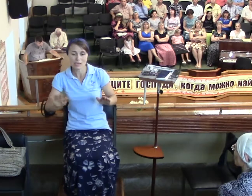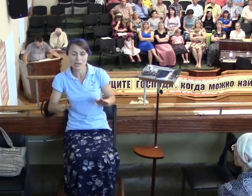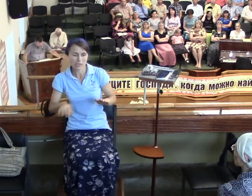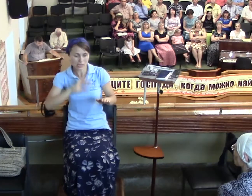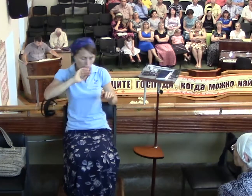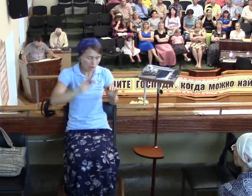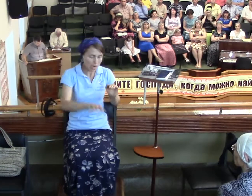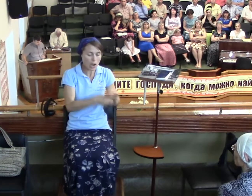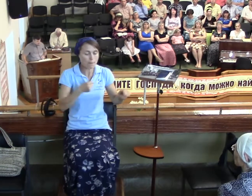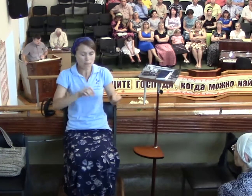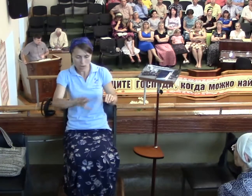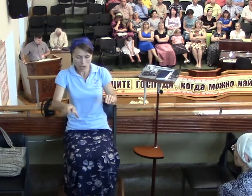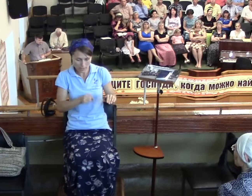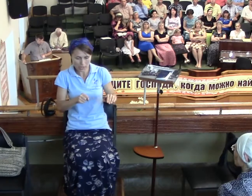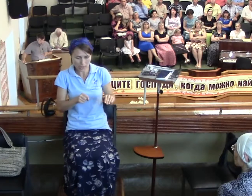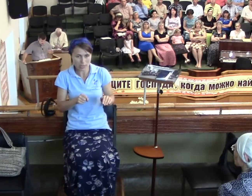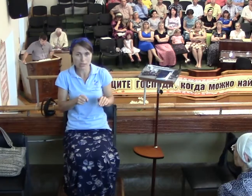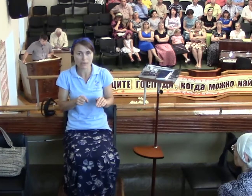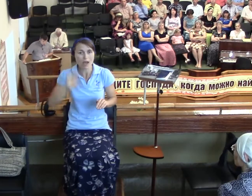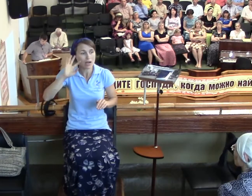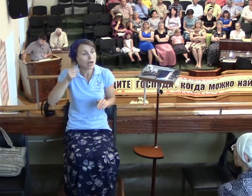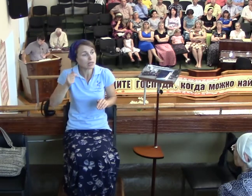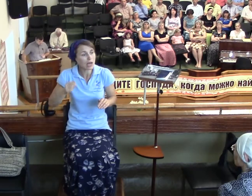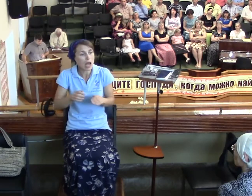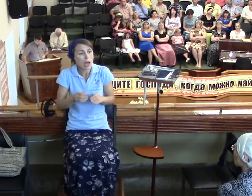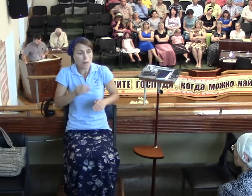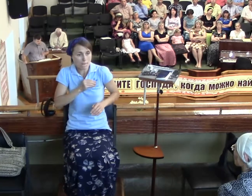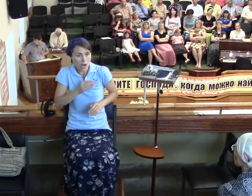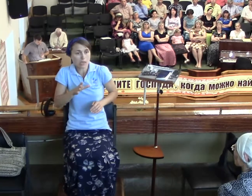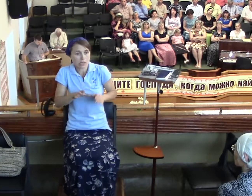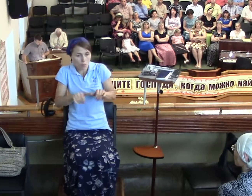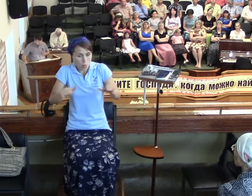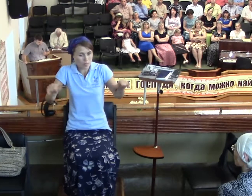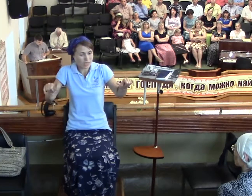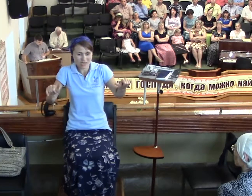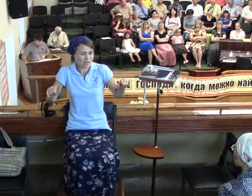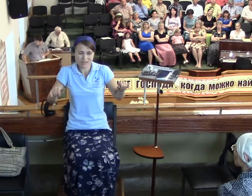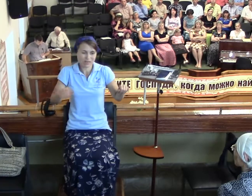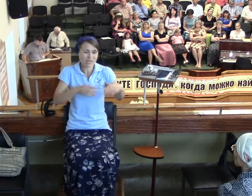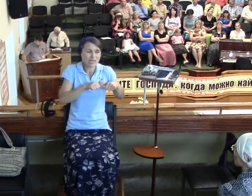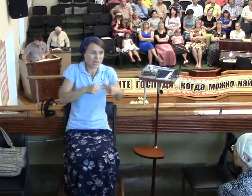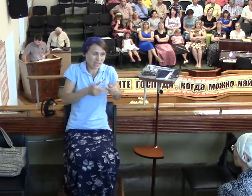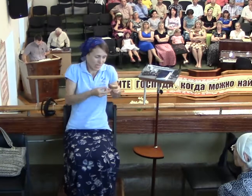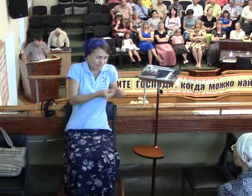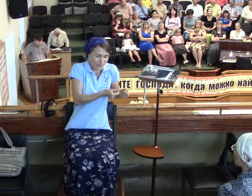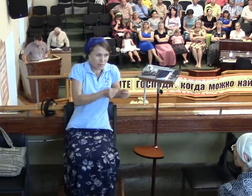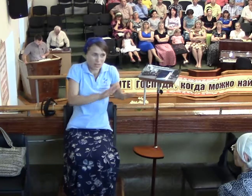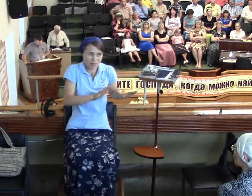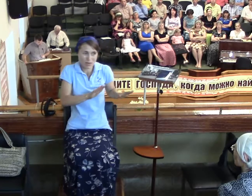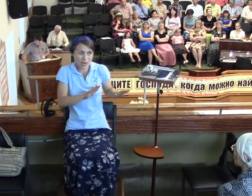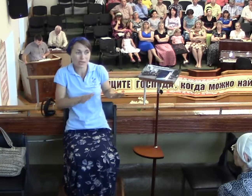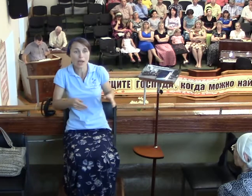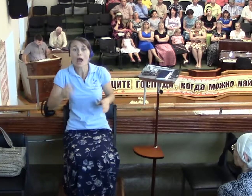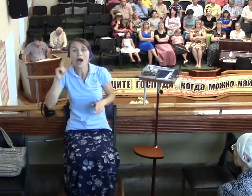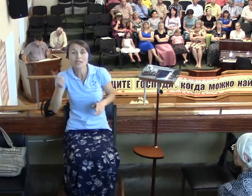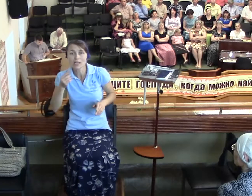не тщеславьтесь хищением, когда богатство умножается, не прилагайте к нему сердца. Однажды